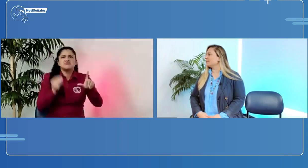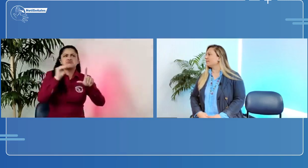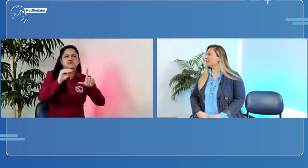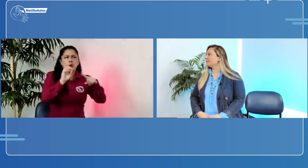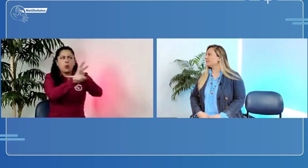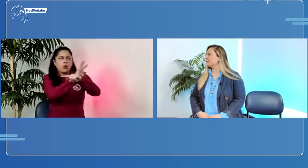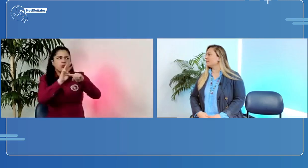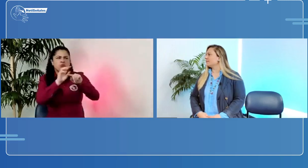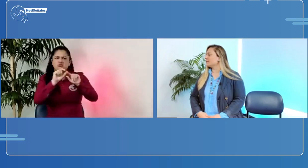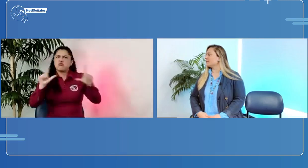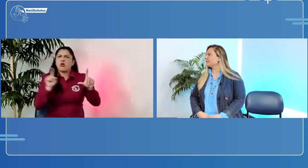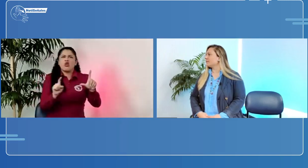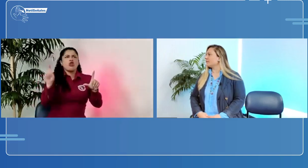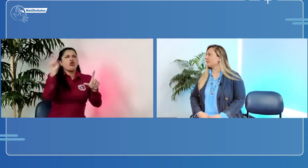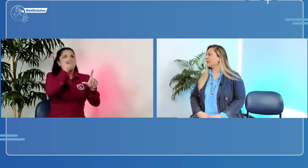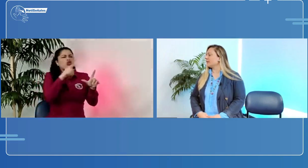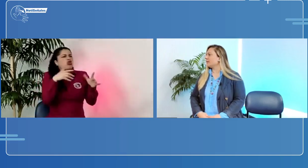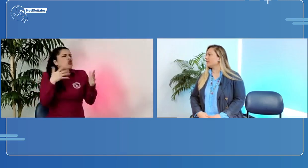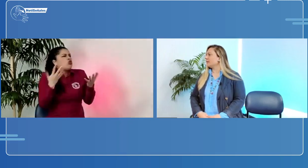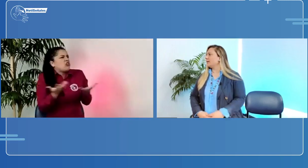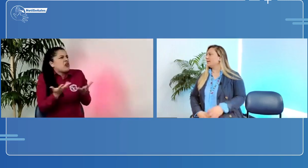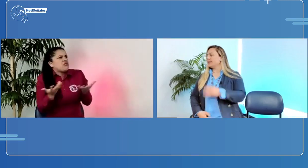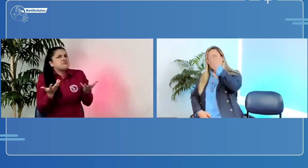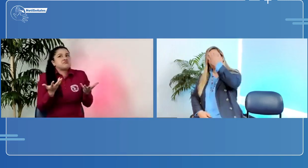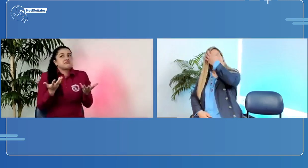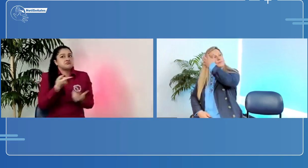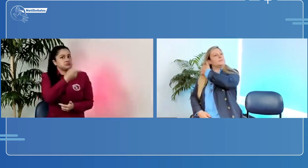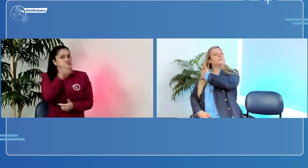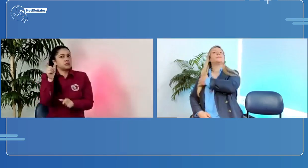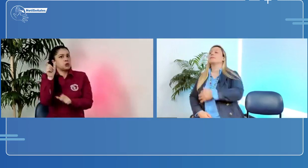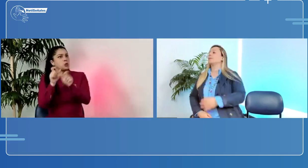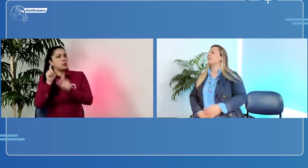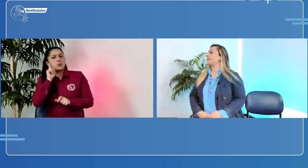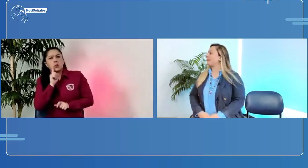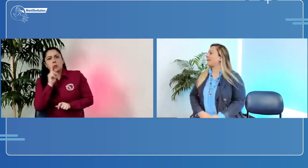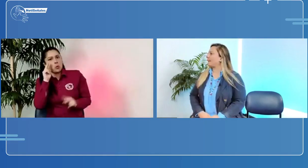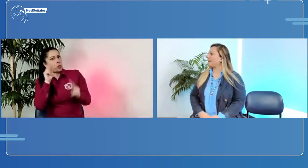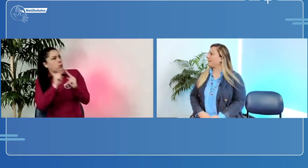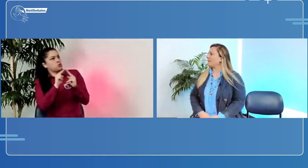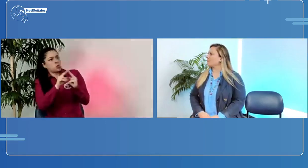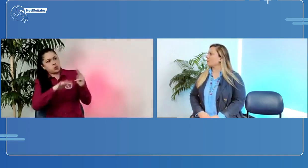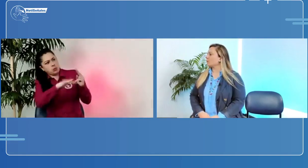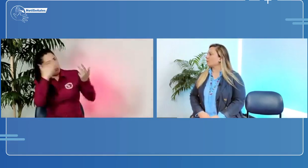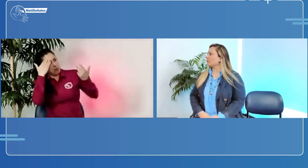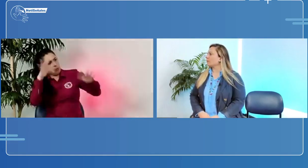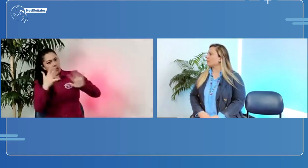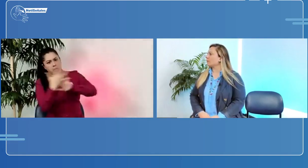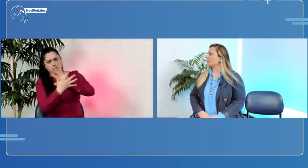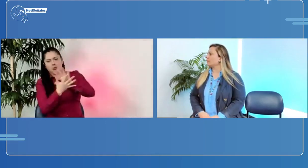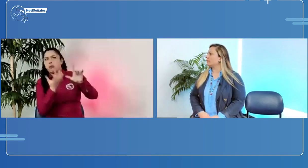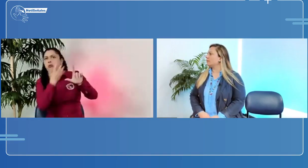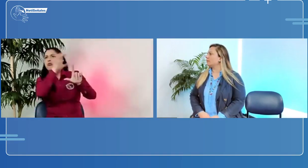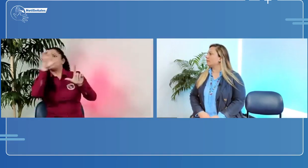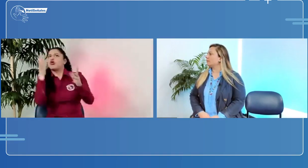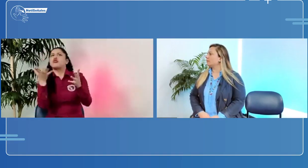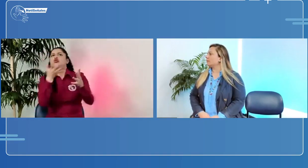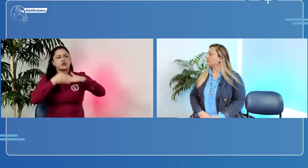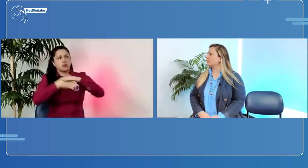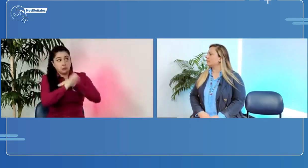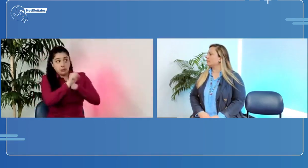tienen este material, ¿y en qué parte de la página web, dónde lo pueden encontrar? Porque puede que las personas sordas no conozcan, pues